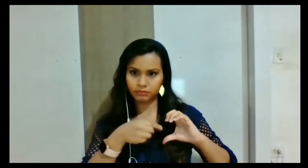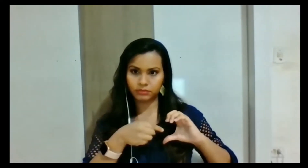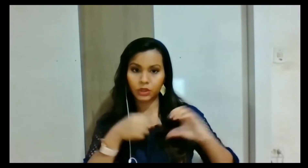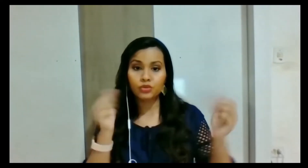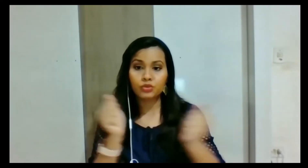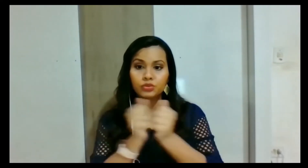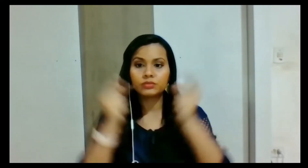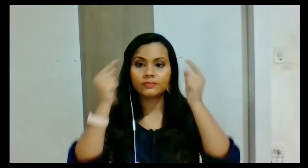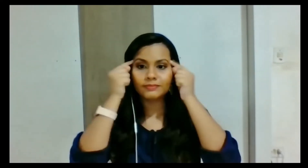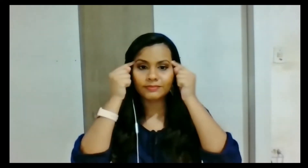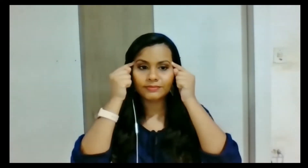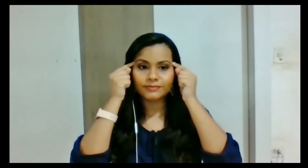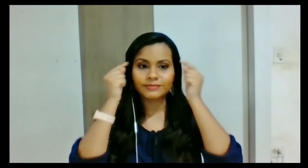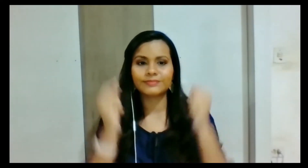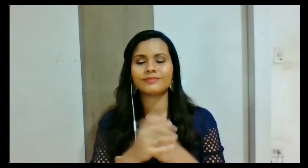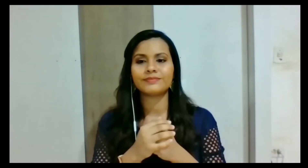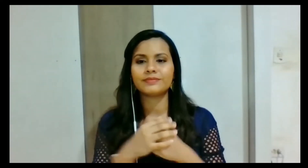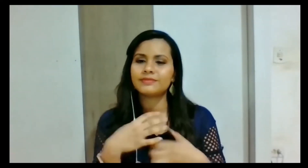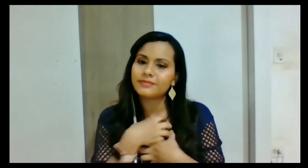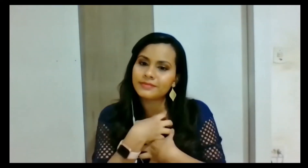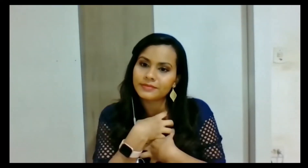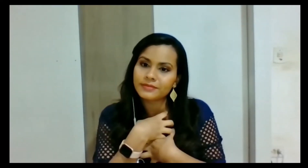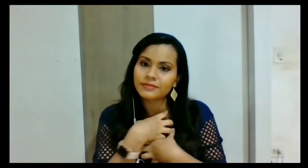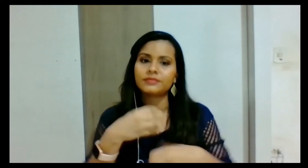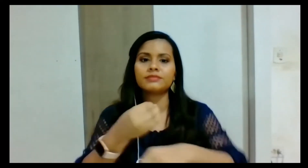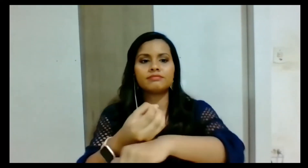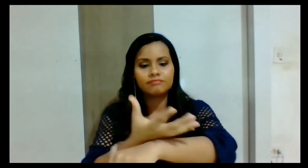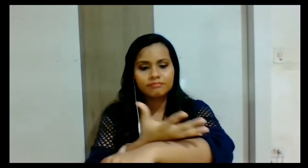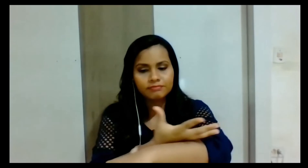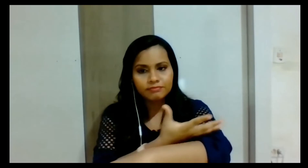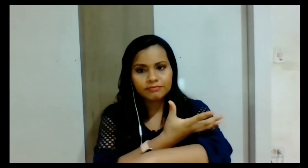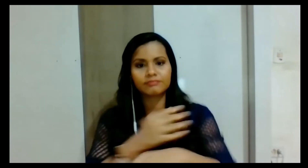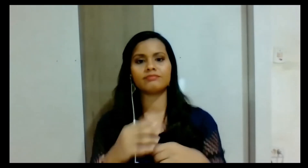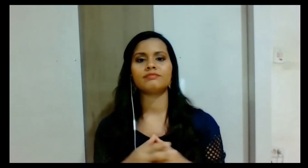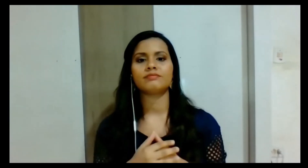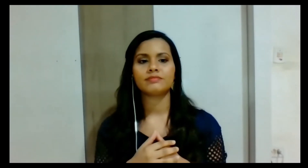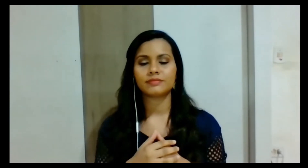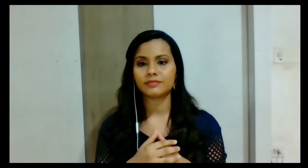Com seu coração, junto com sua mente. Também ter sentimento, emoção.